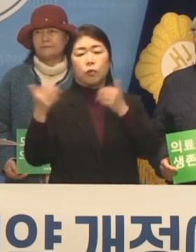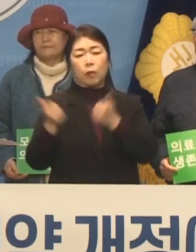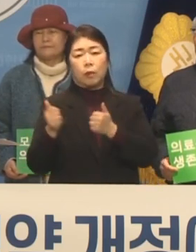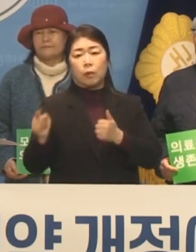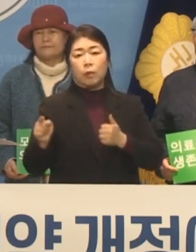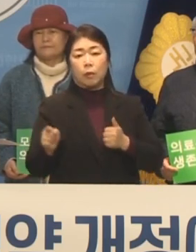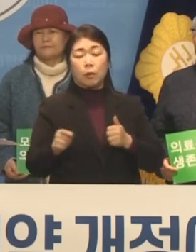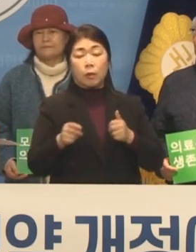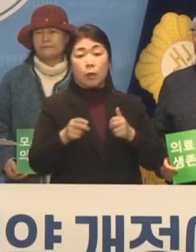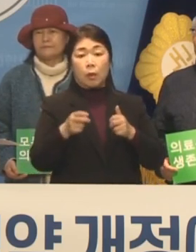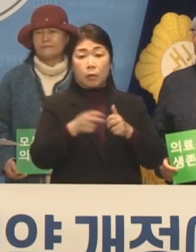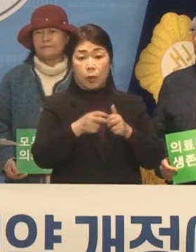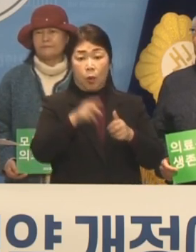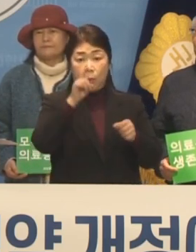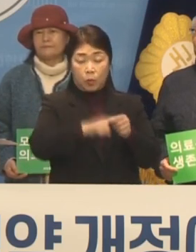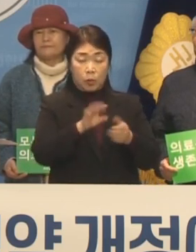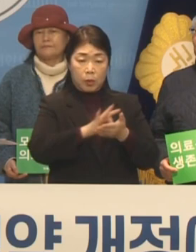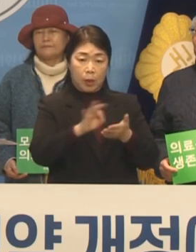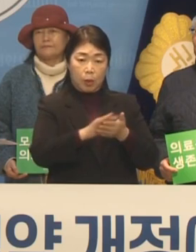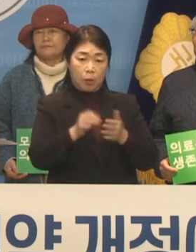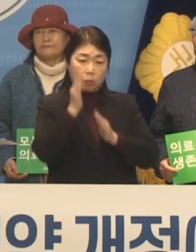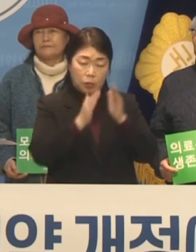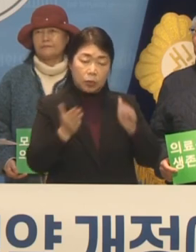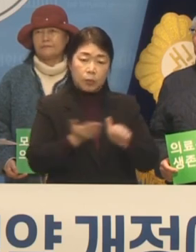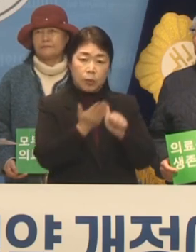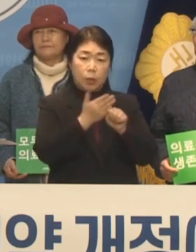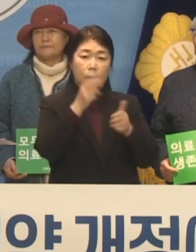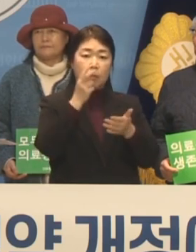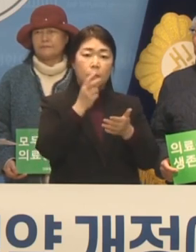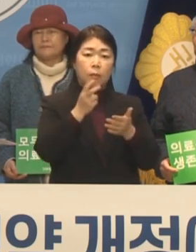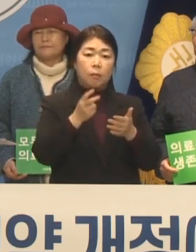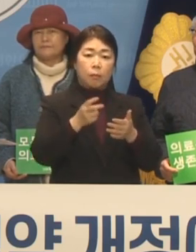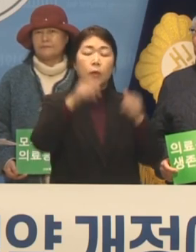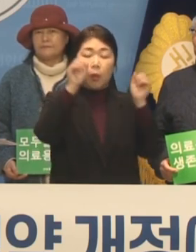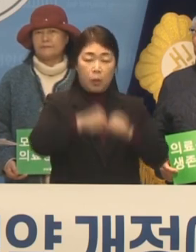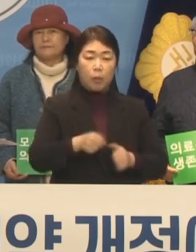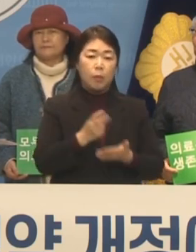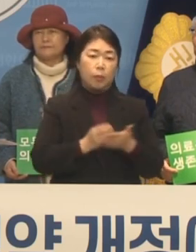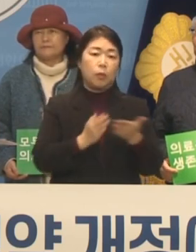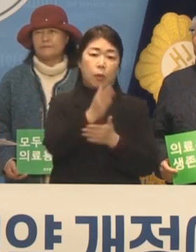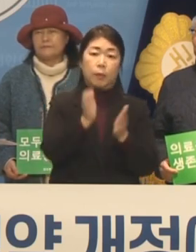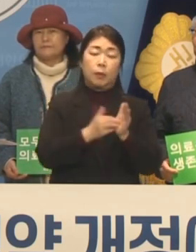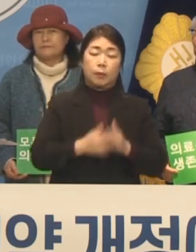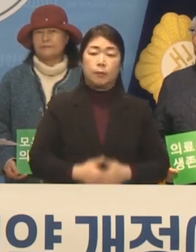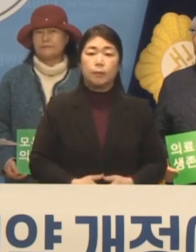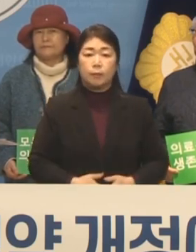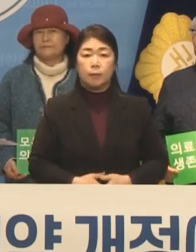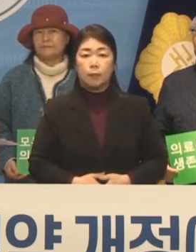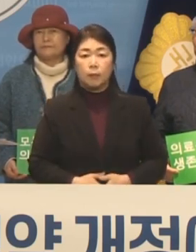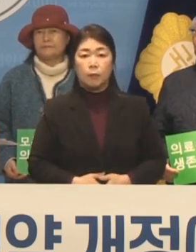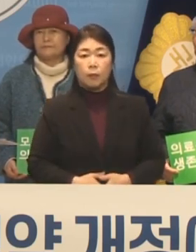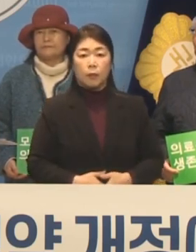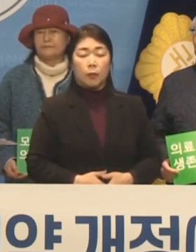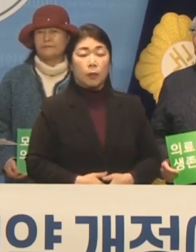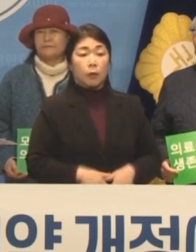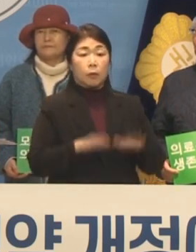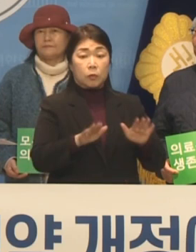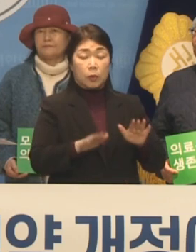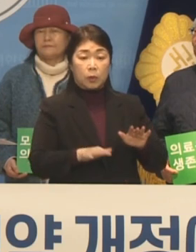국회에서 의료용 대마 법안이 또 통과된 바 있습니다. 21대 국회에서 임기 만료로 폐기한 것에